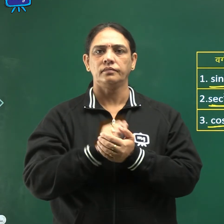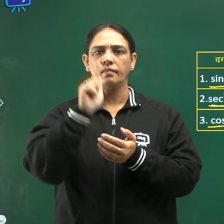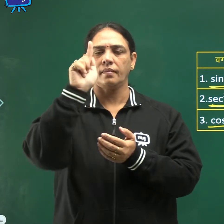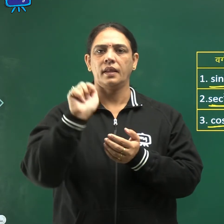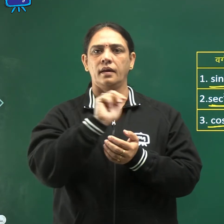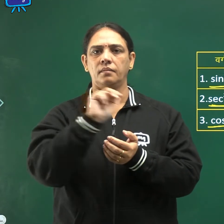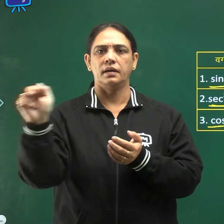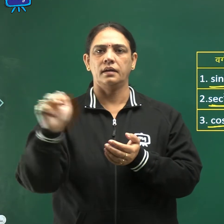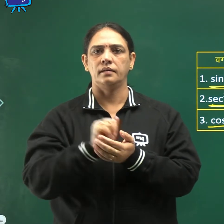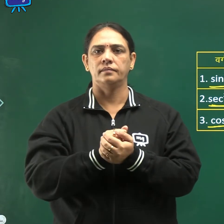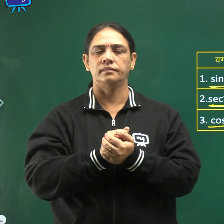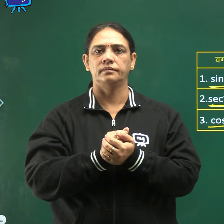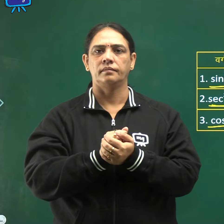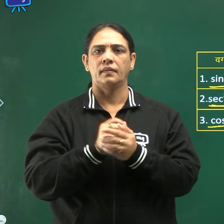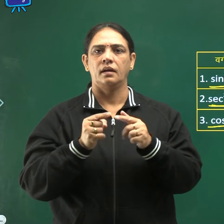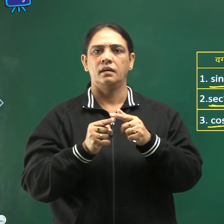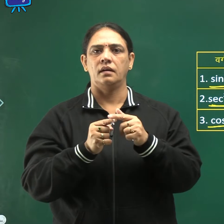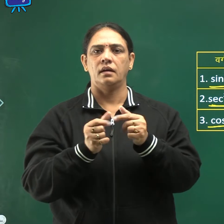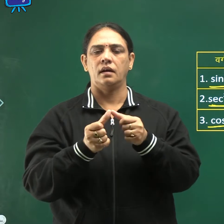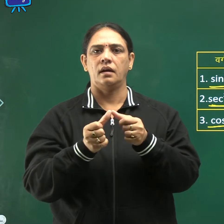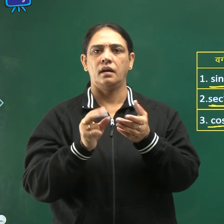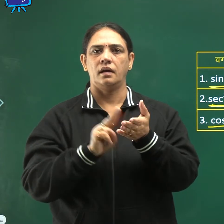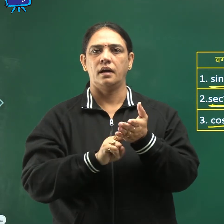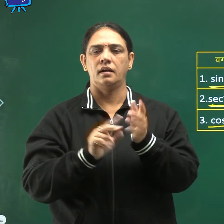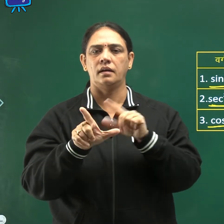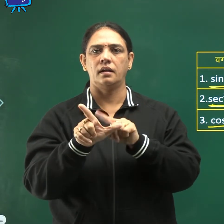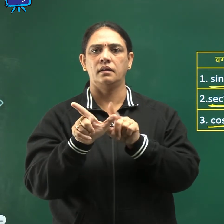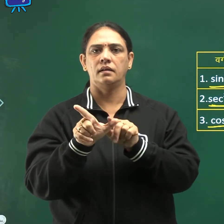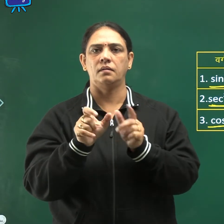1 टेन थीटा बराबर